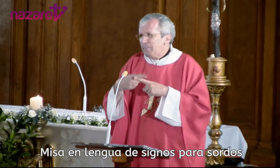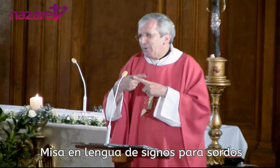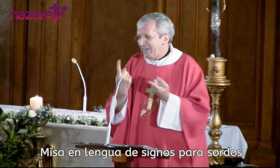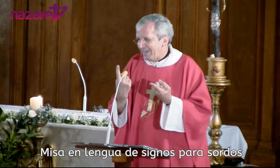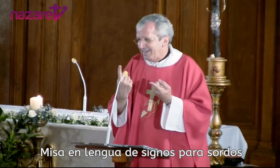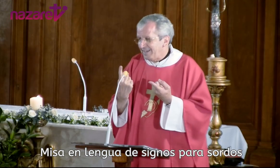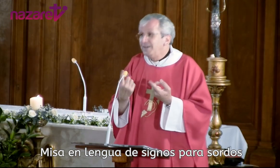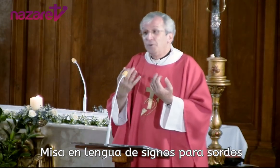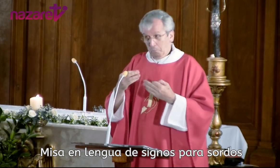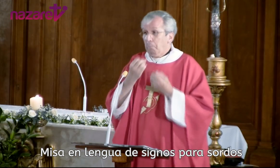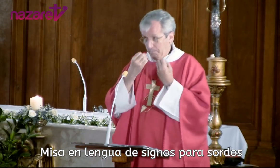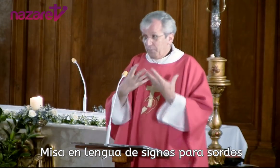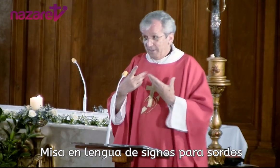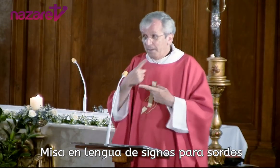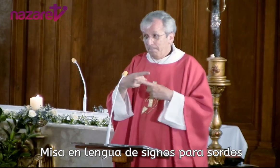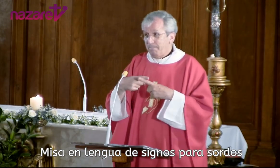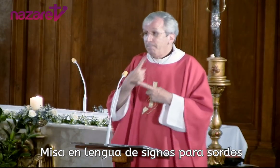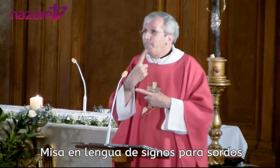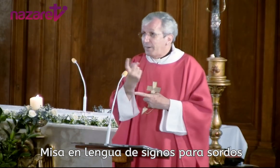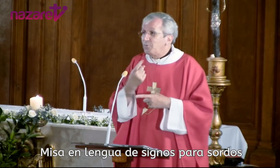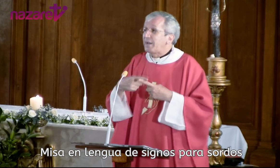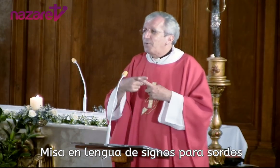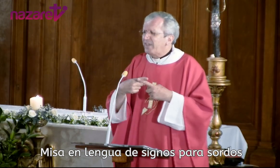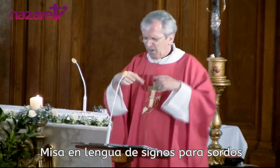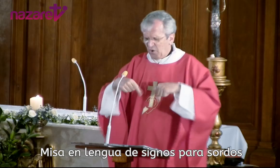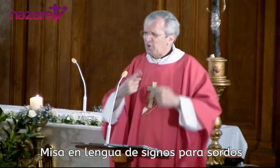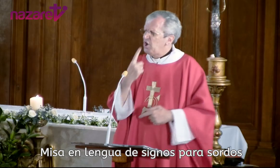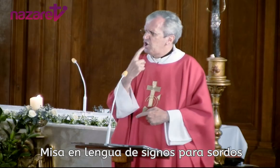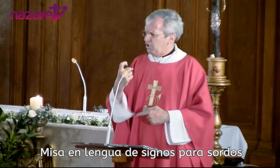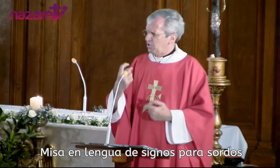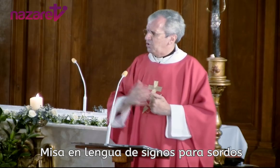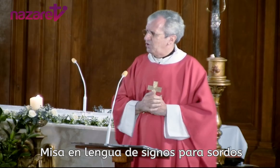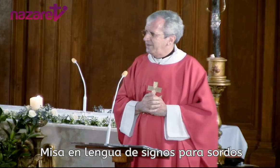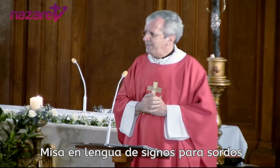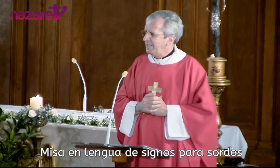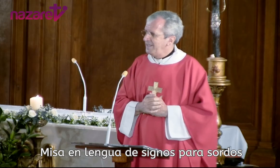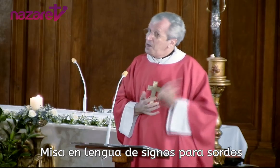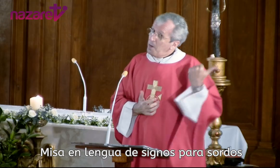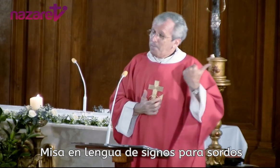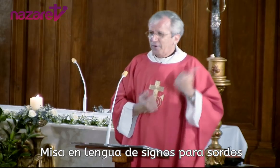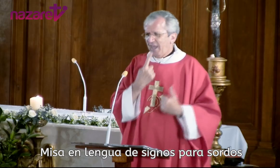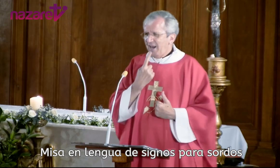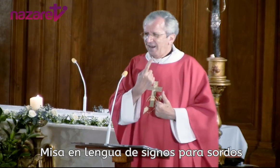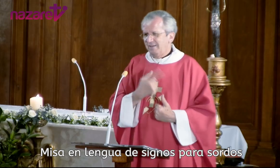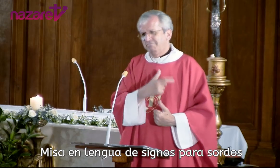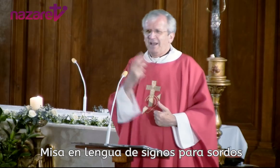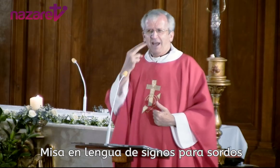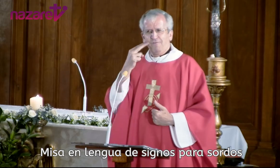qué? Va muy bien preguntar ¿por qué hoy rojo? ¿Por qué el